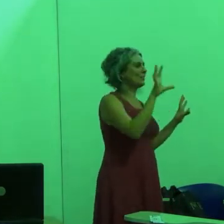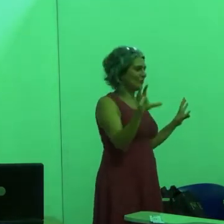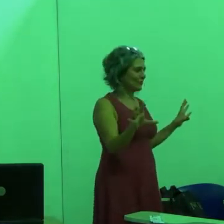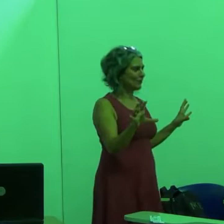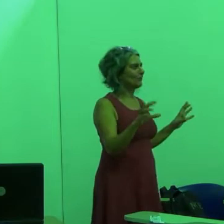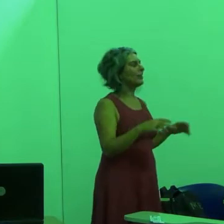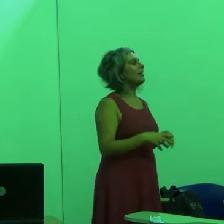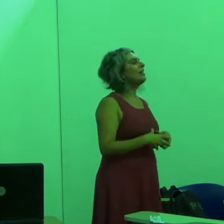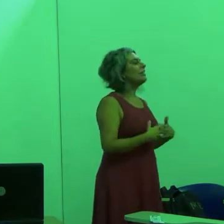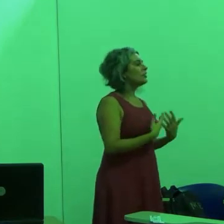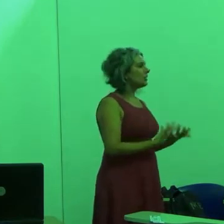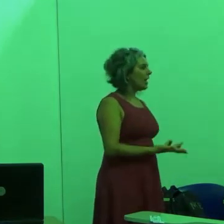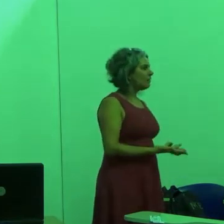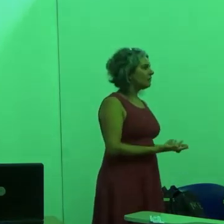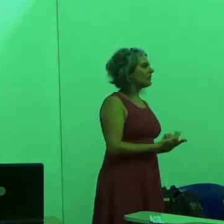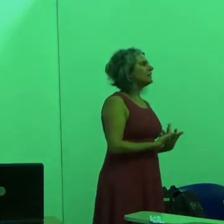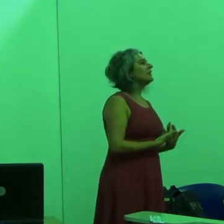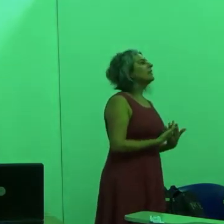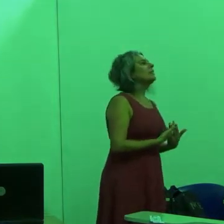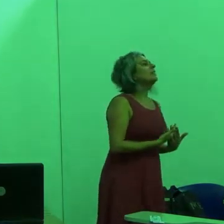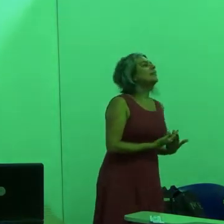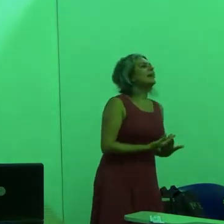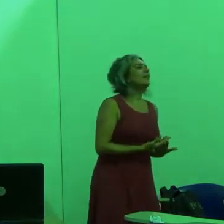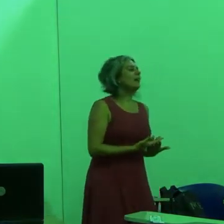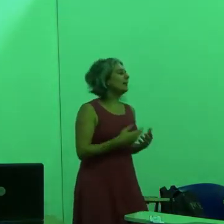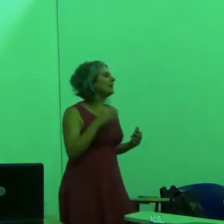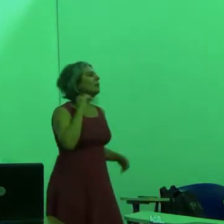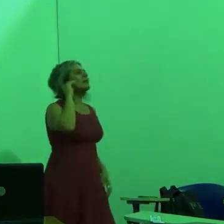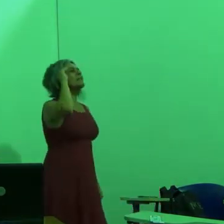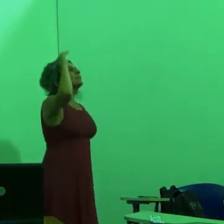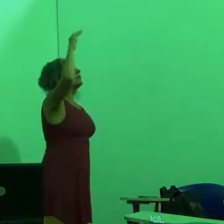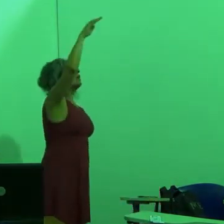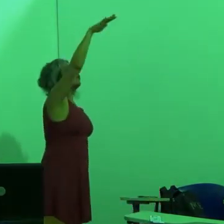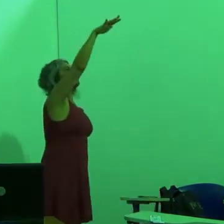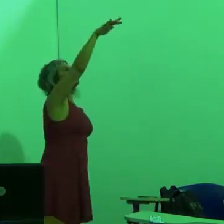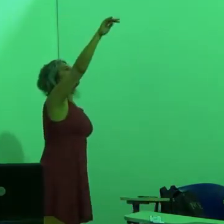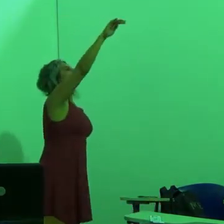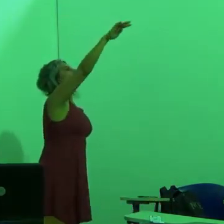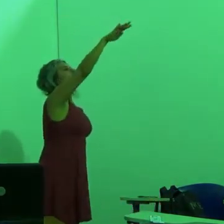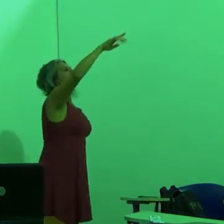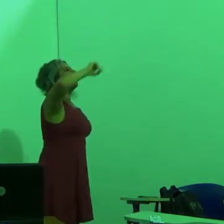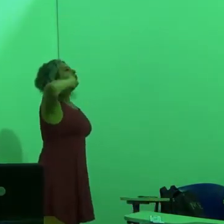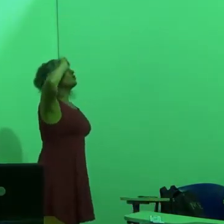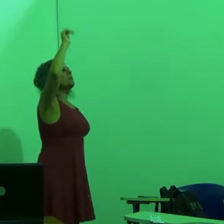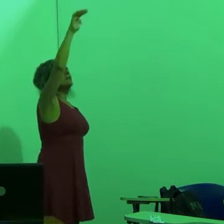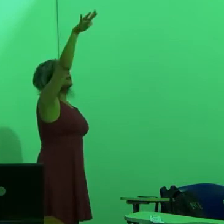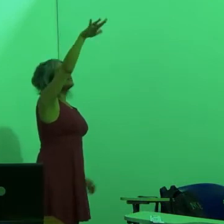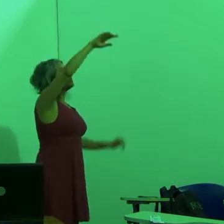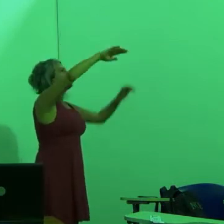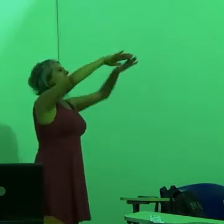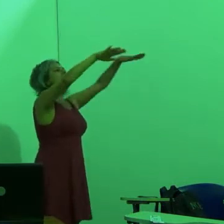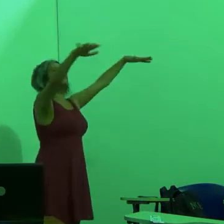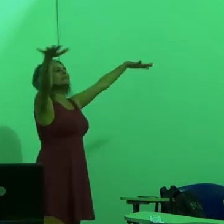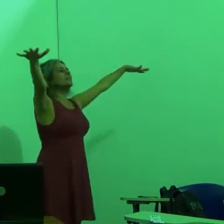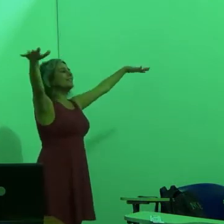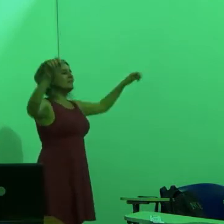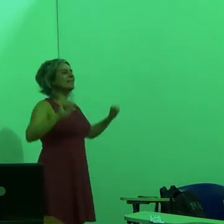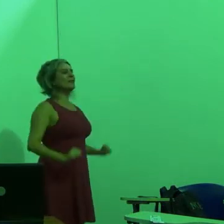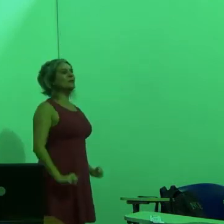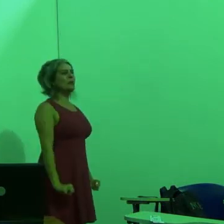trânsito. Girafa é o cara que está pensando lá longe, olhando lá longe, pensando, mas está com os pés no